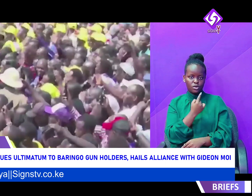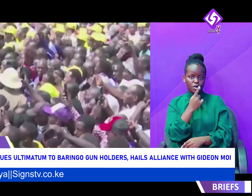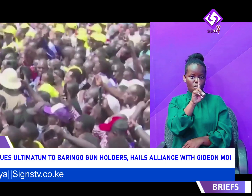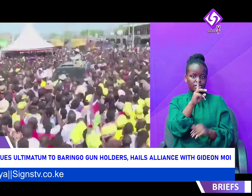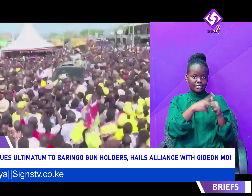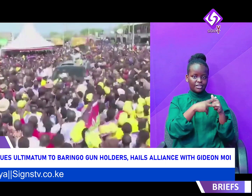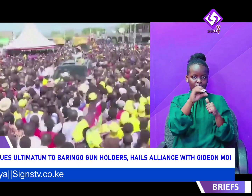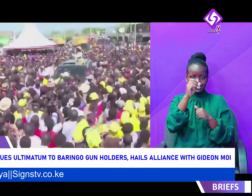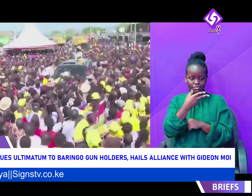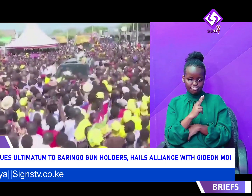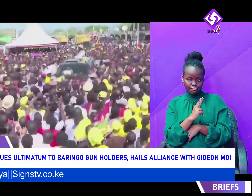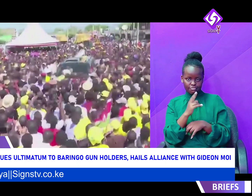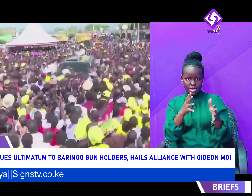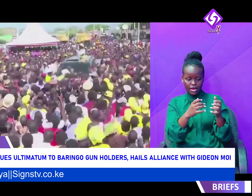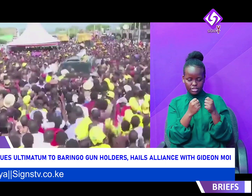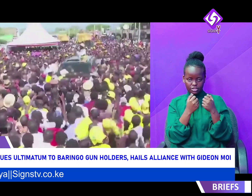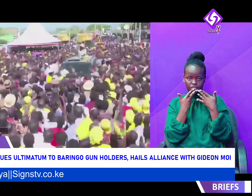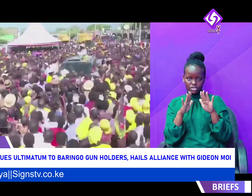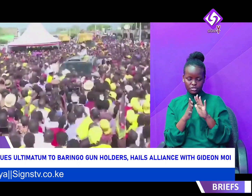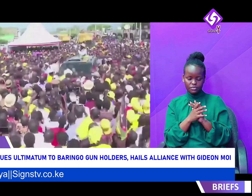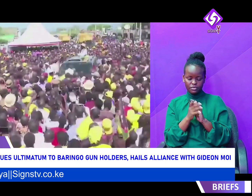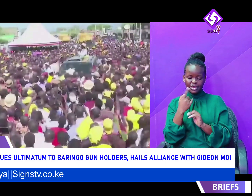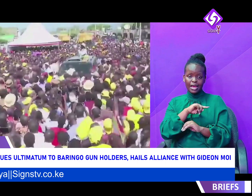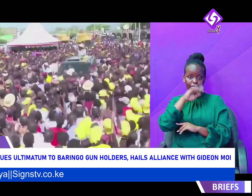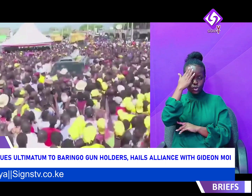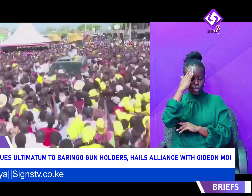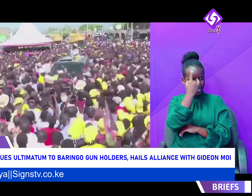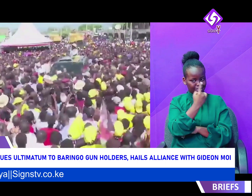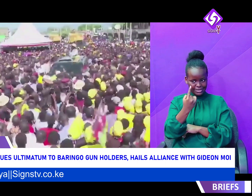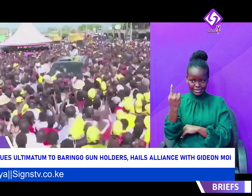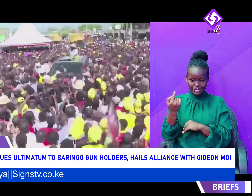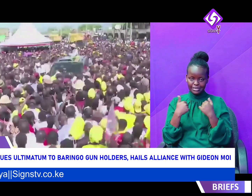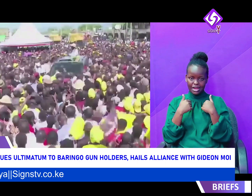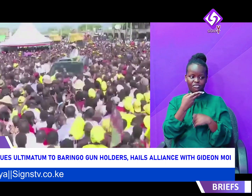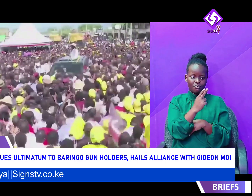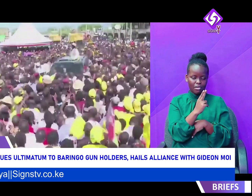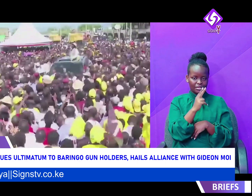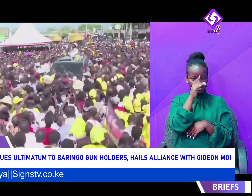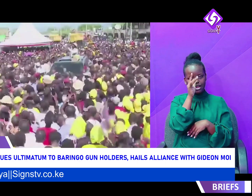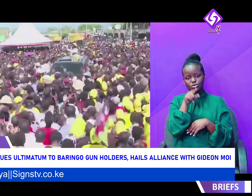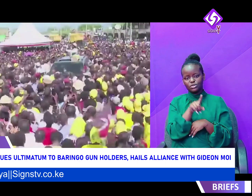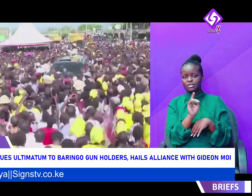Excellency. Sisi tunajua kila mmoja mwenye yako na bunduki. Don't cheat yourself. And we are going to come for